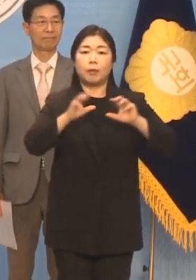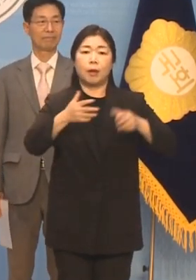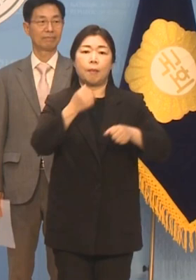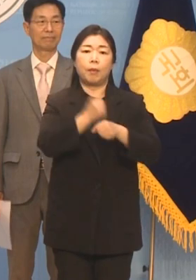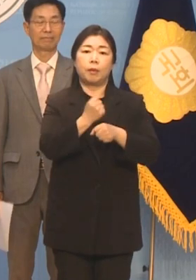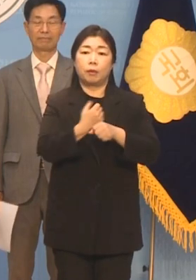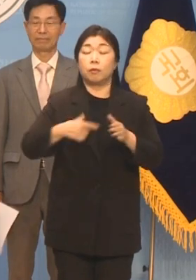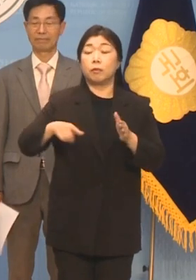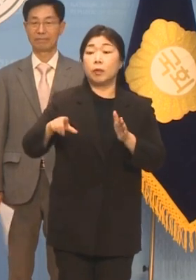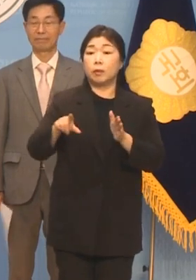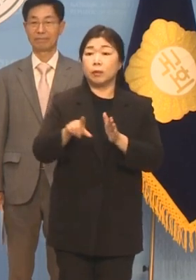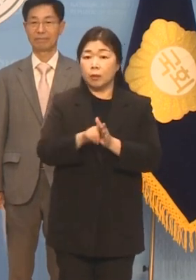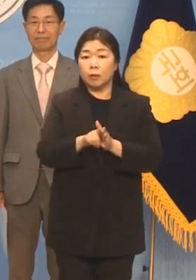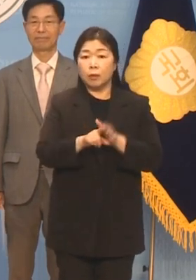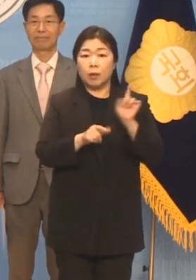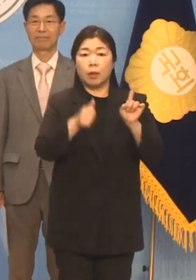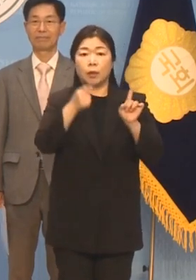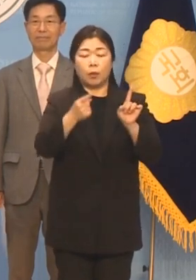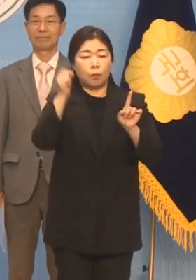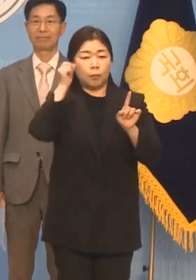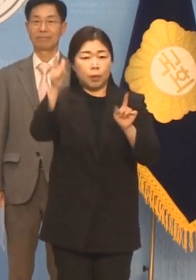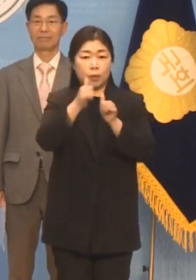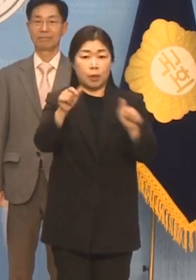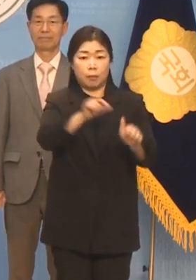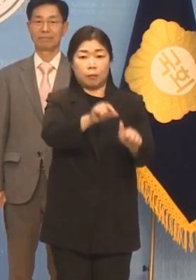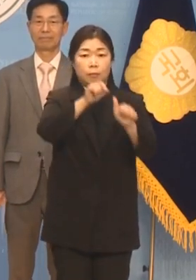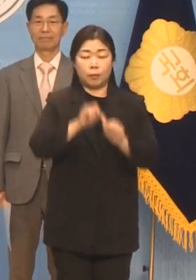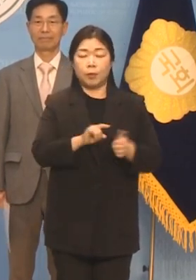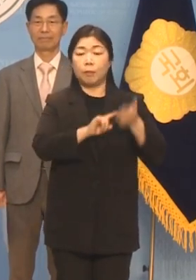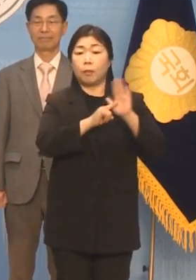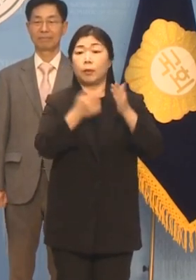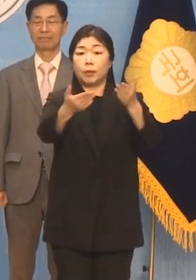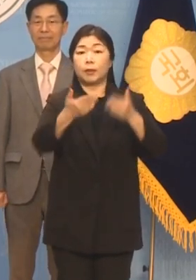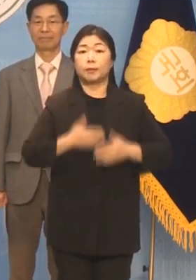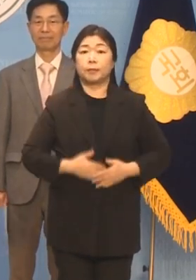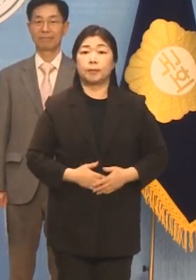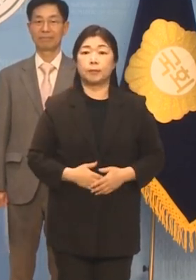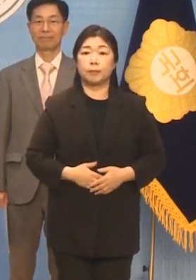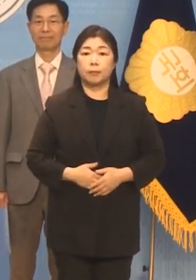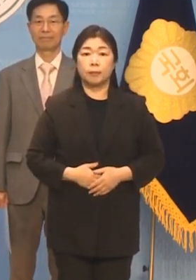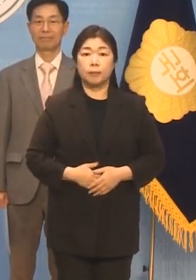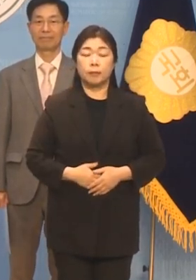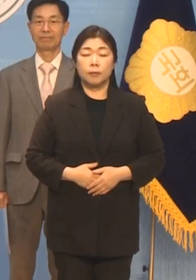만들어갈 1호 영입인재를 발표드리겠습니다.